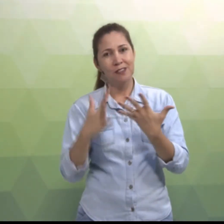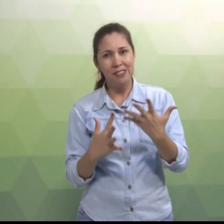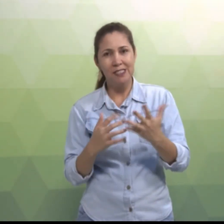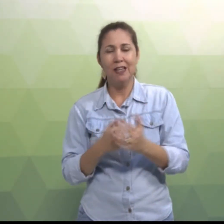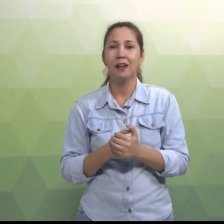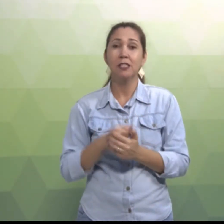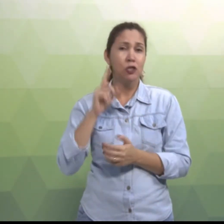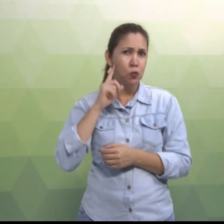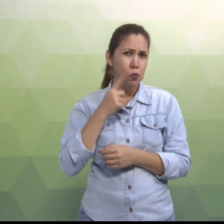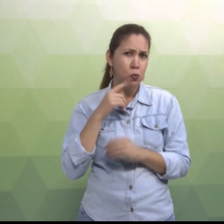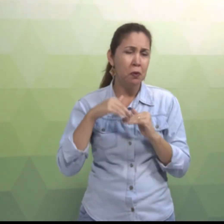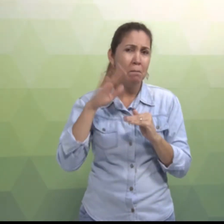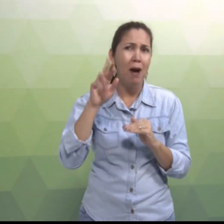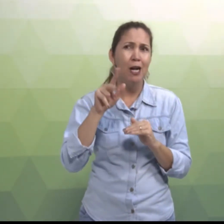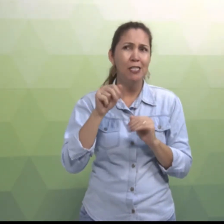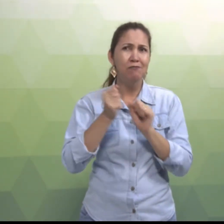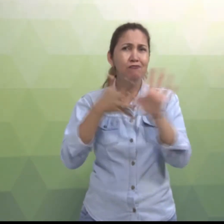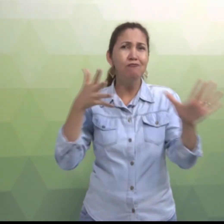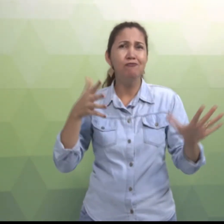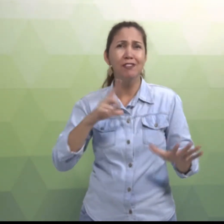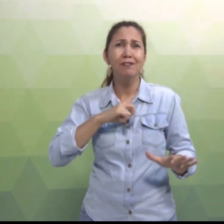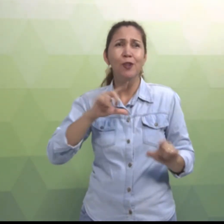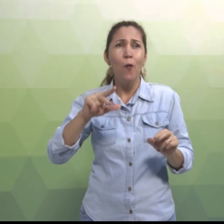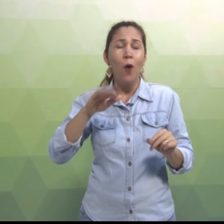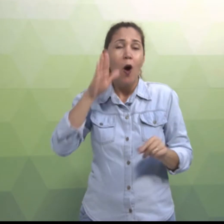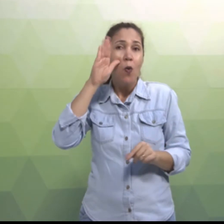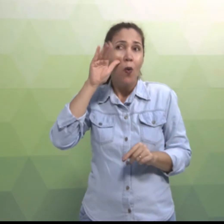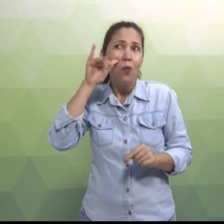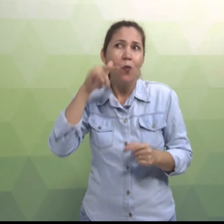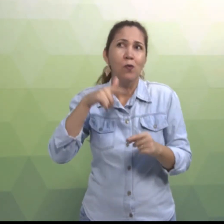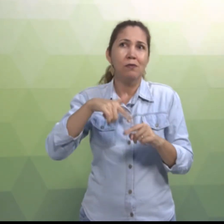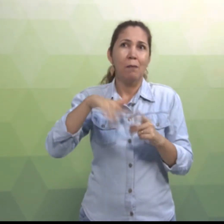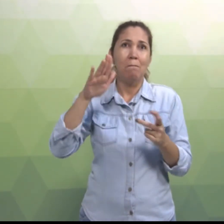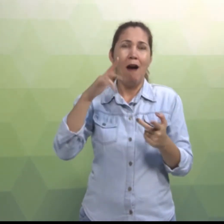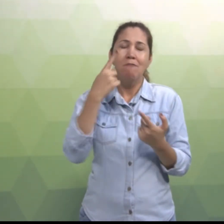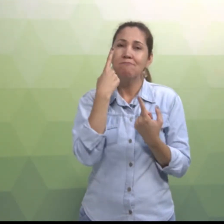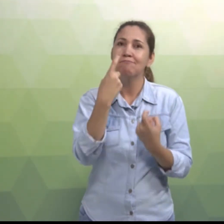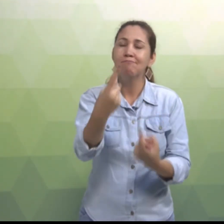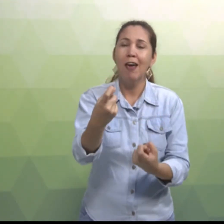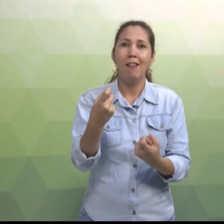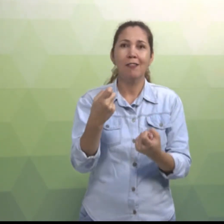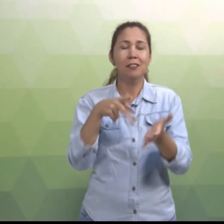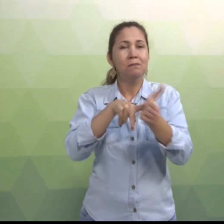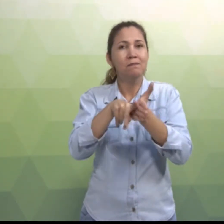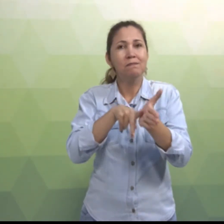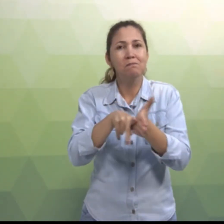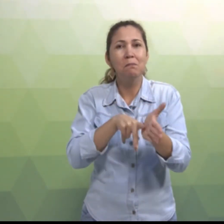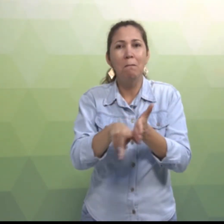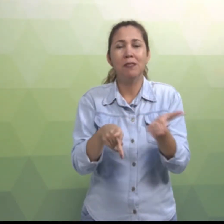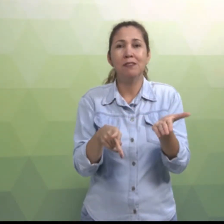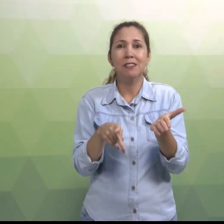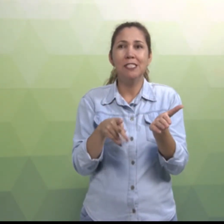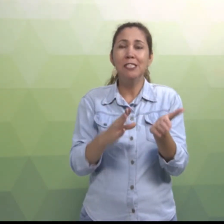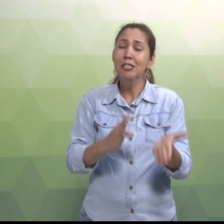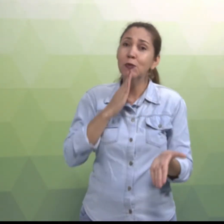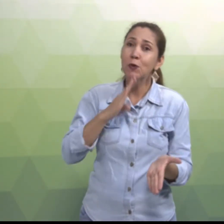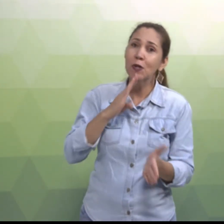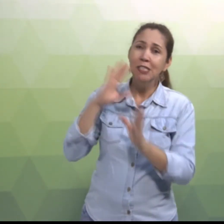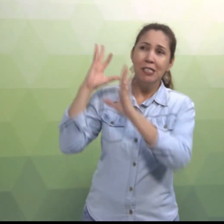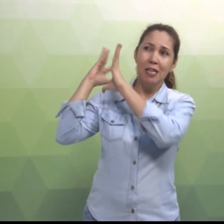estudam a linguística da língua de sinais, então é fluente nessa língua. E se interessam por